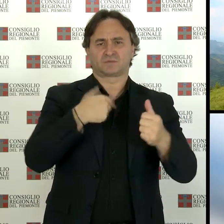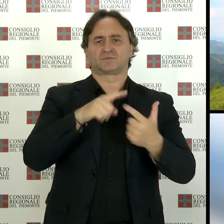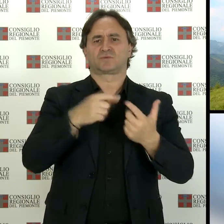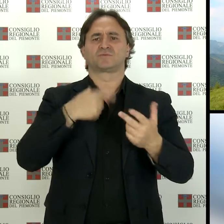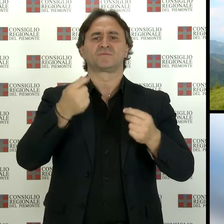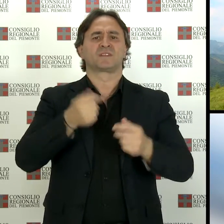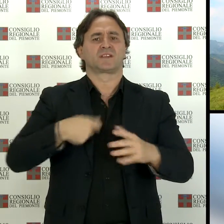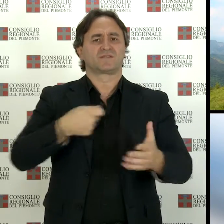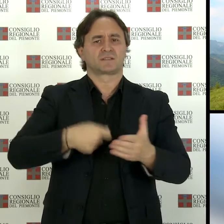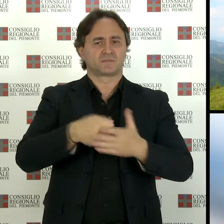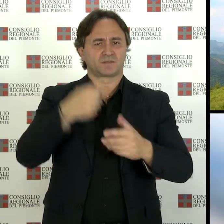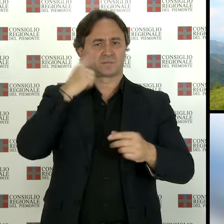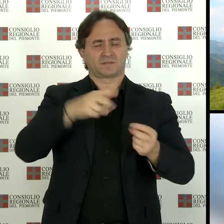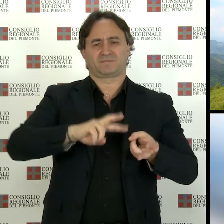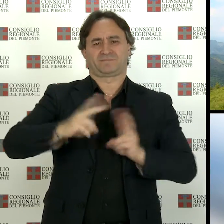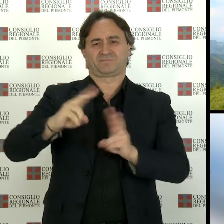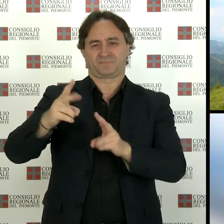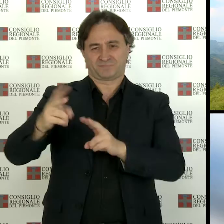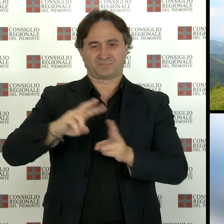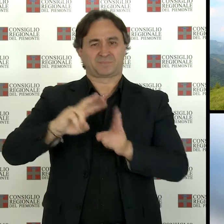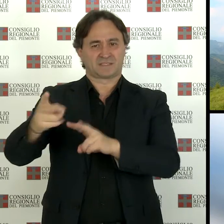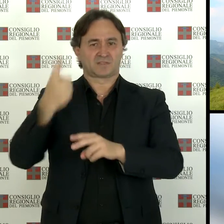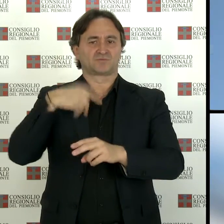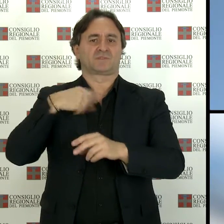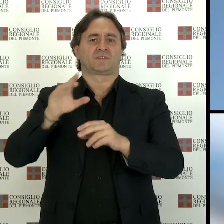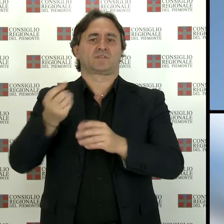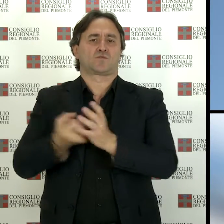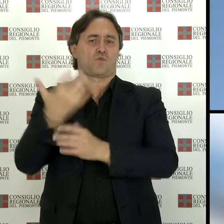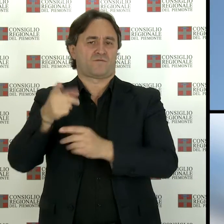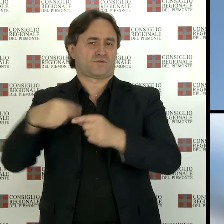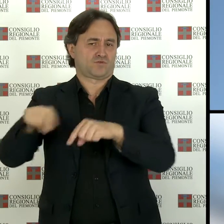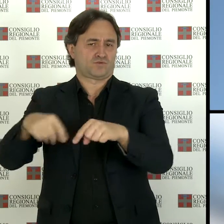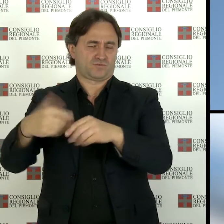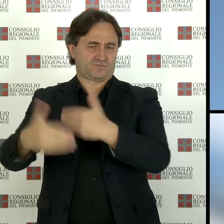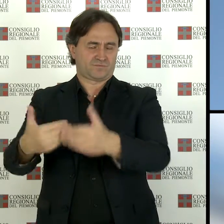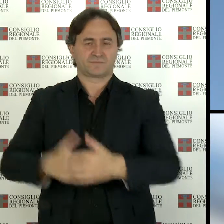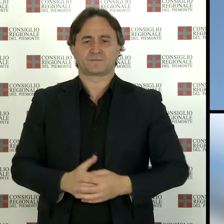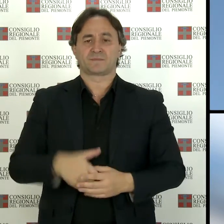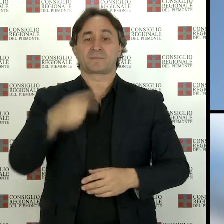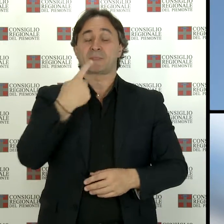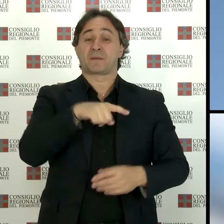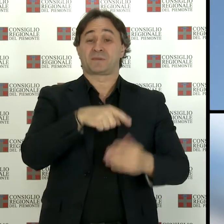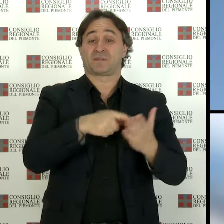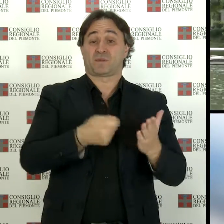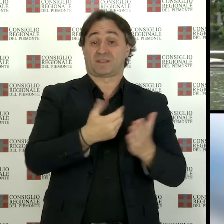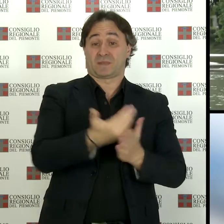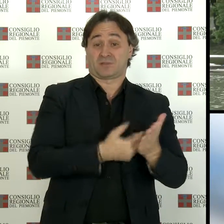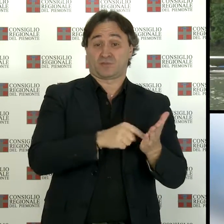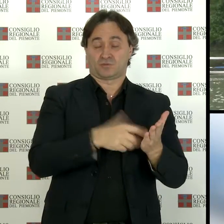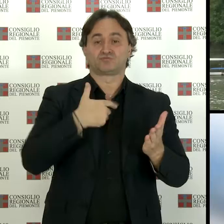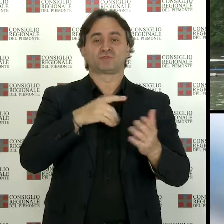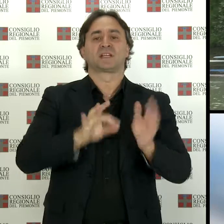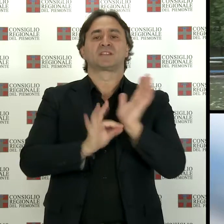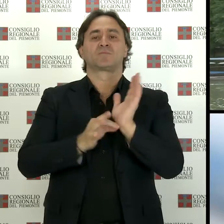e disposizioni transitorie che accompagnano il passaggio al nuovo regime. Il provvedimento è stato anche coordinato con la nuova